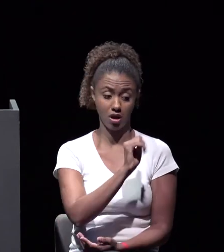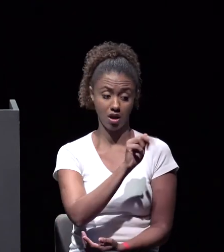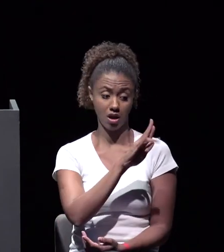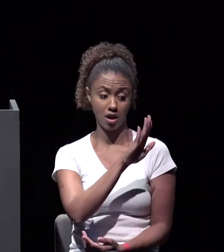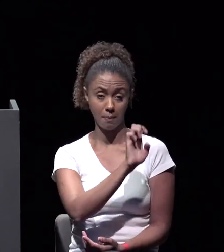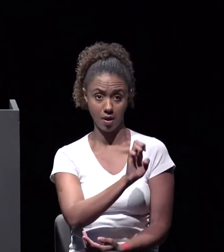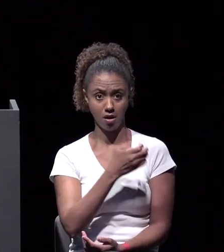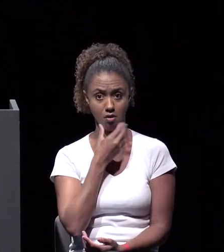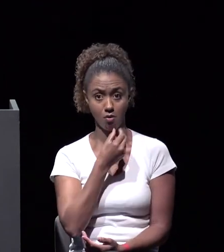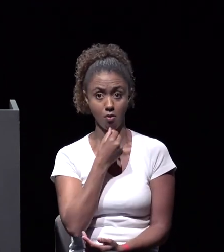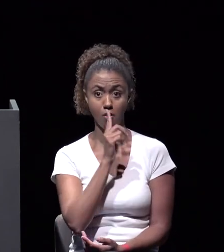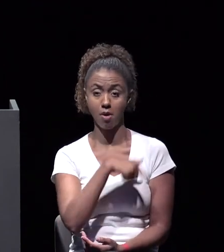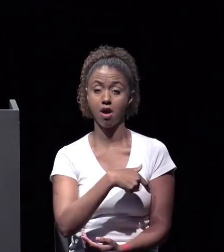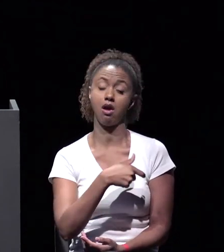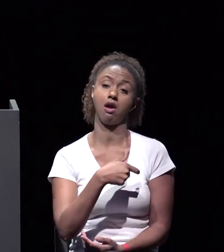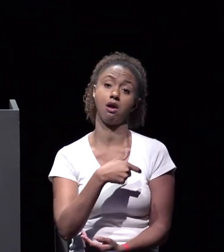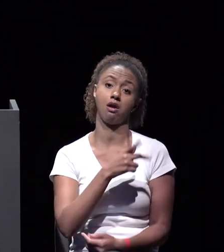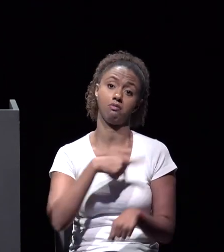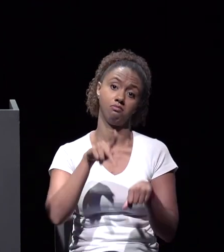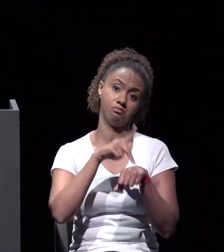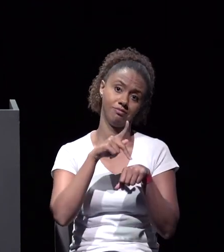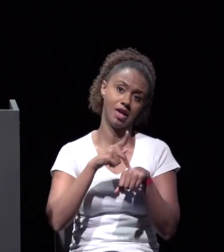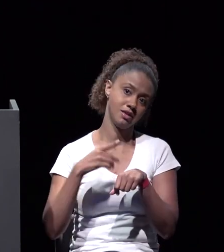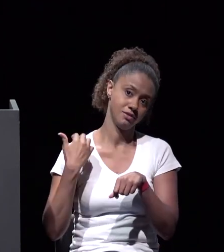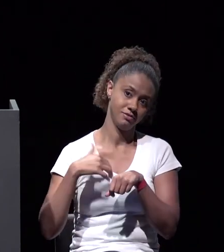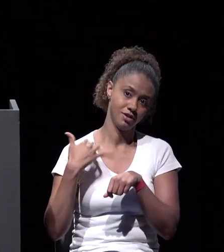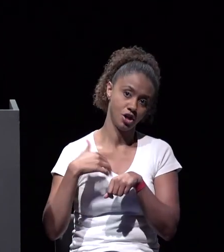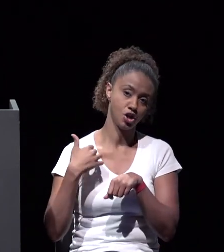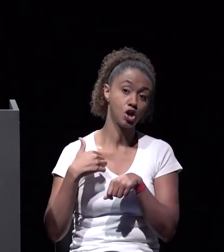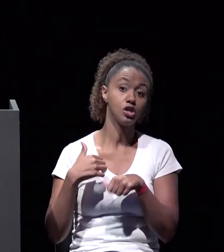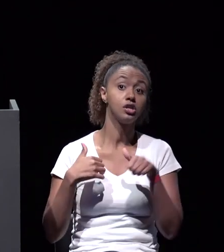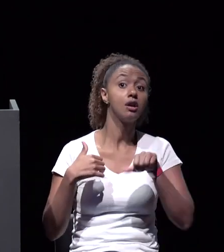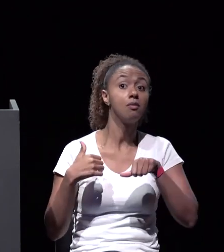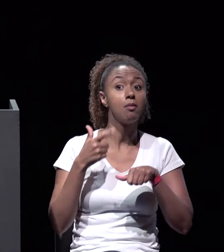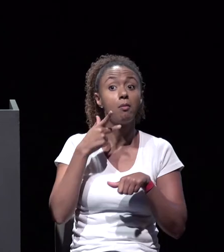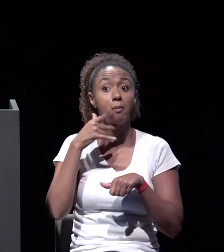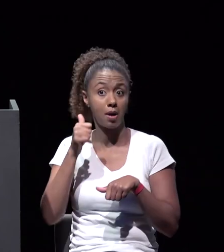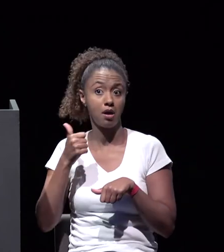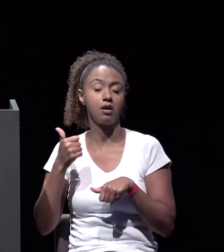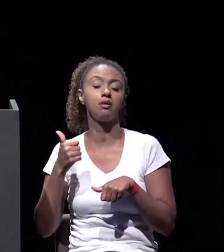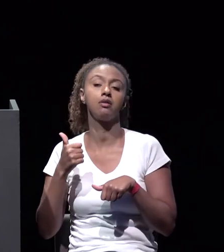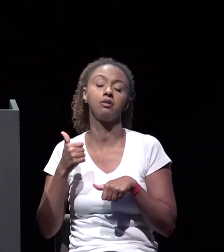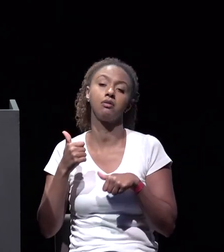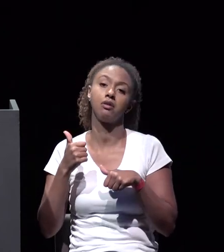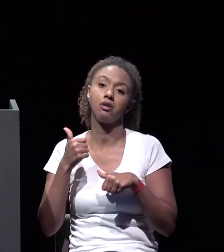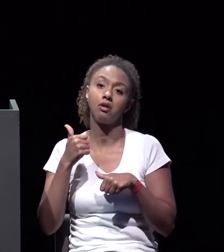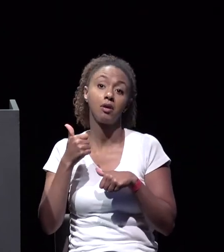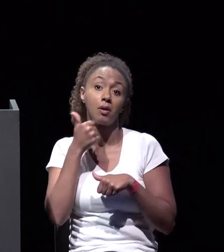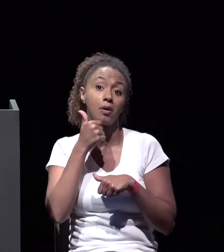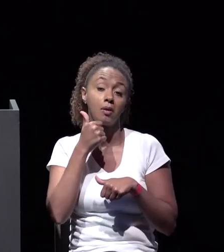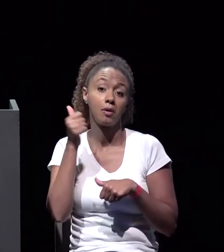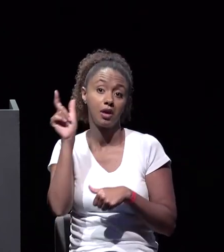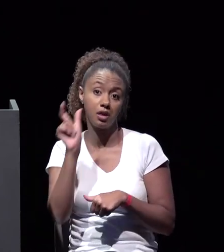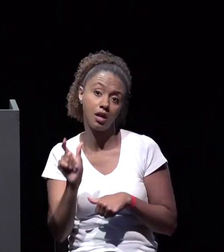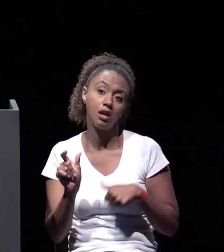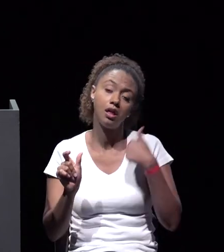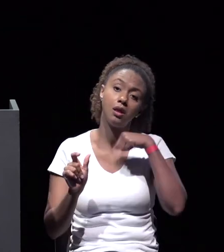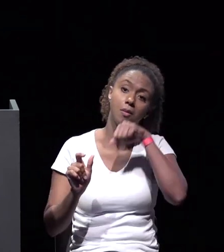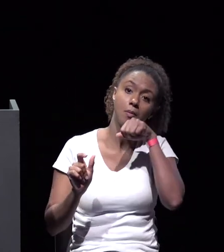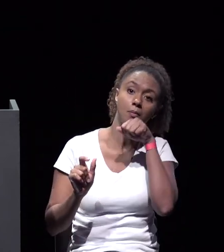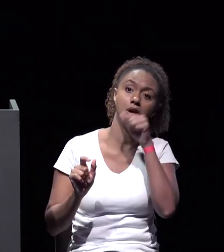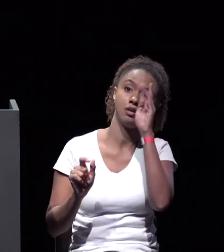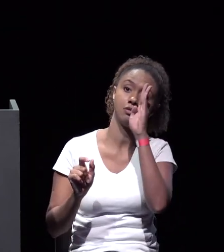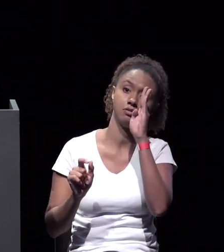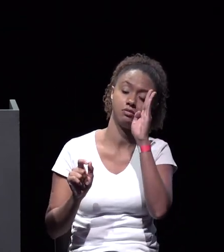argentino é filho de mãe brasileira né da gaúcha da fronteira do país ali ano então ele